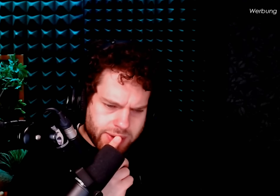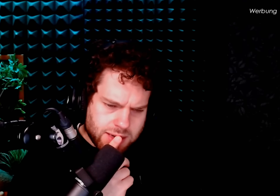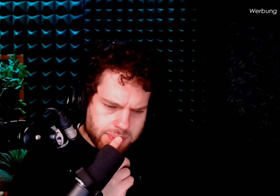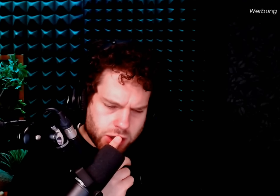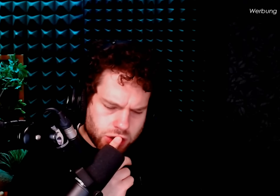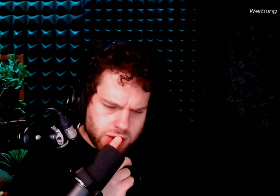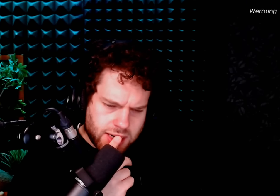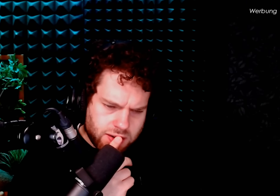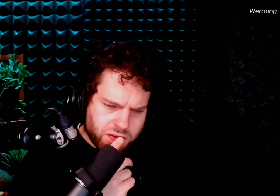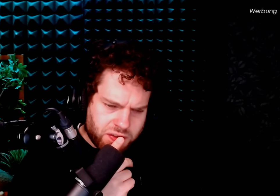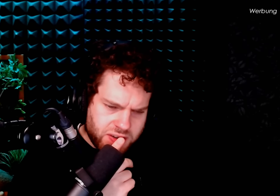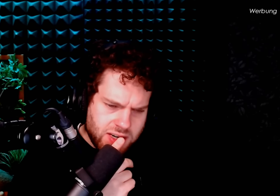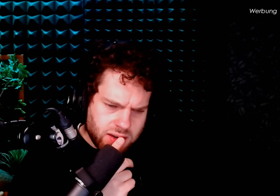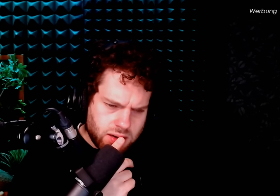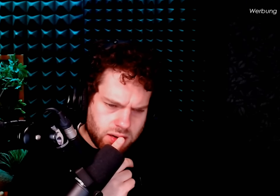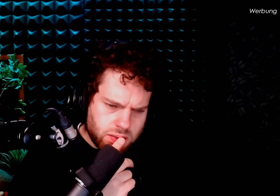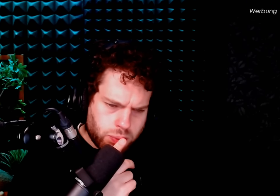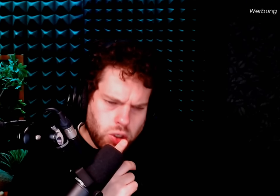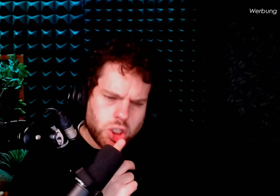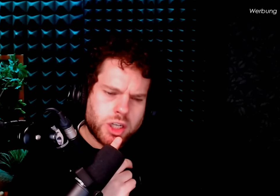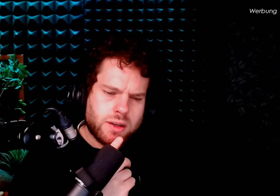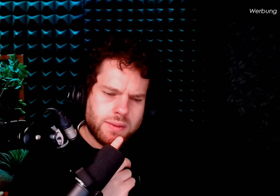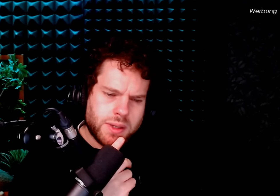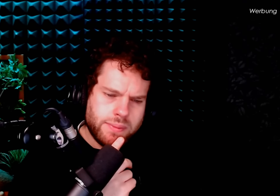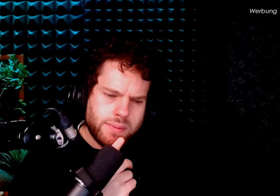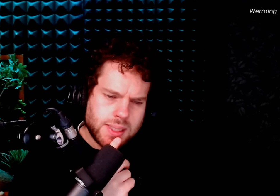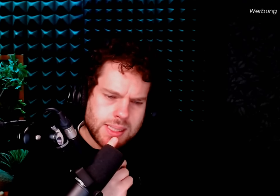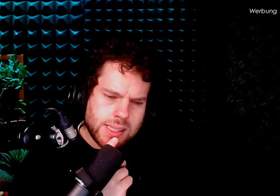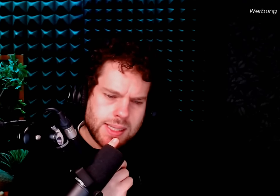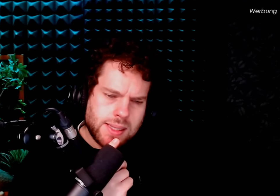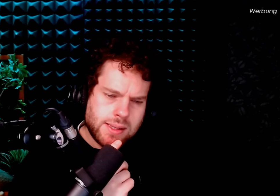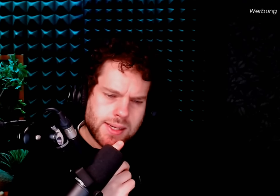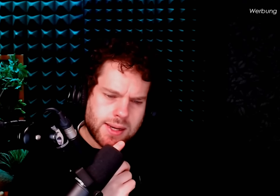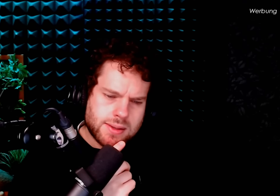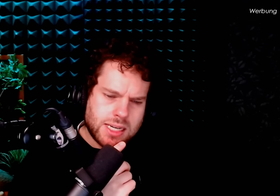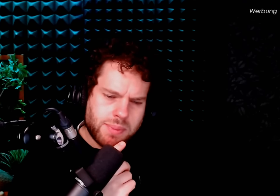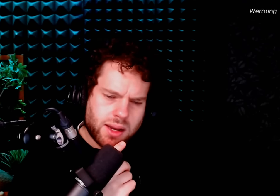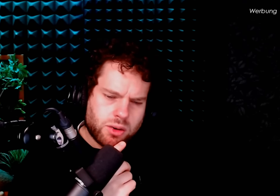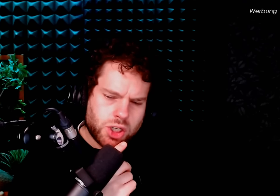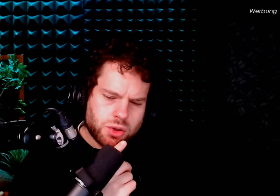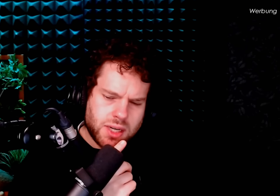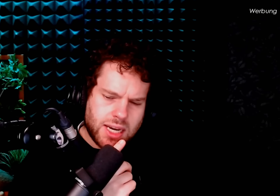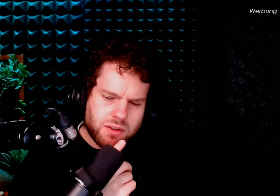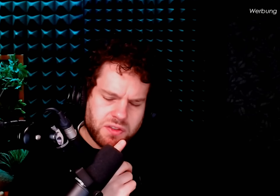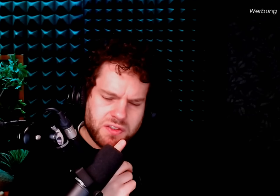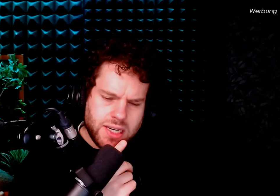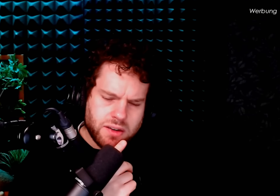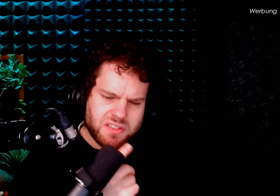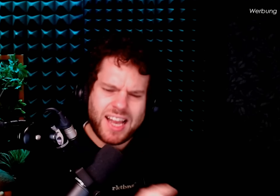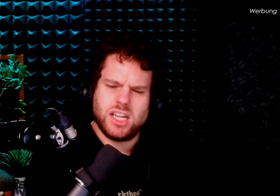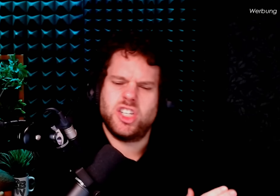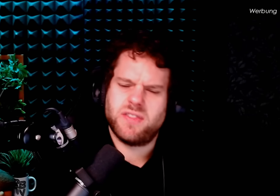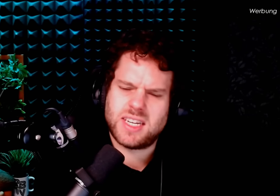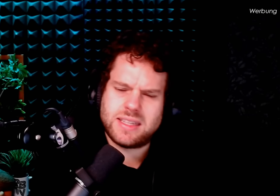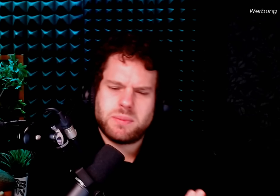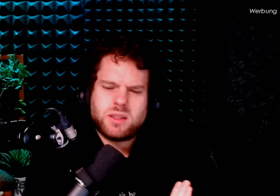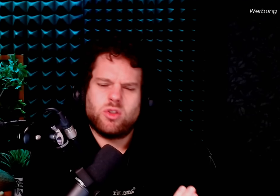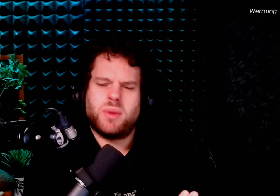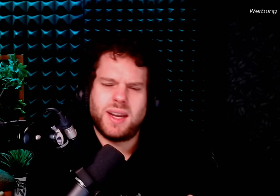sag mal, ich mach schon echt viel Bullshit. Also ich mach auch schon echt viel falsch, wenn ich jetzt mal so drüber